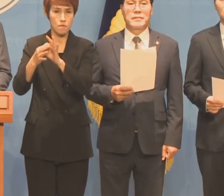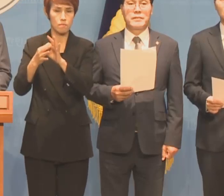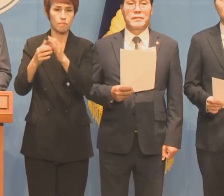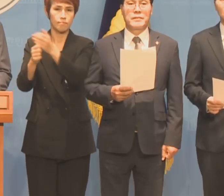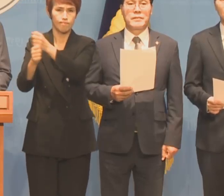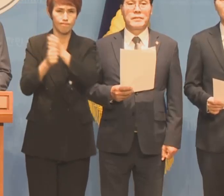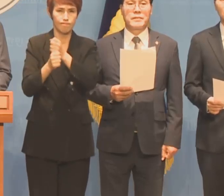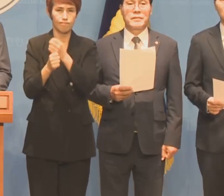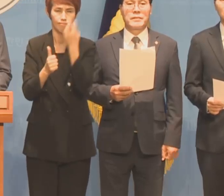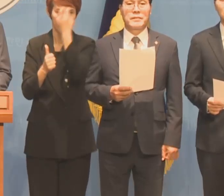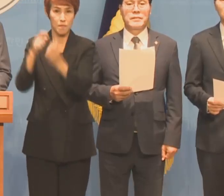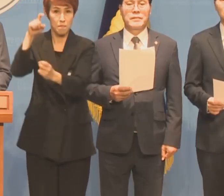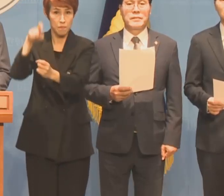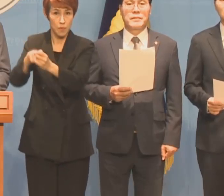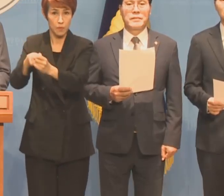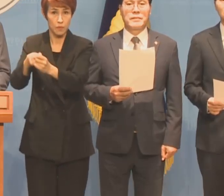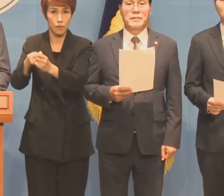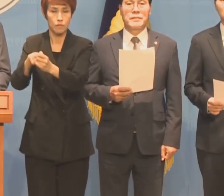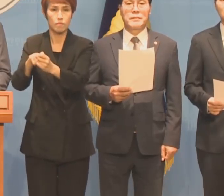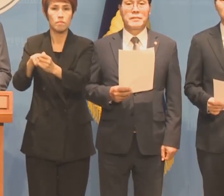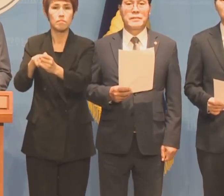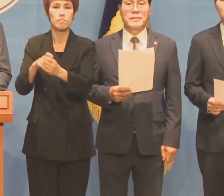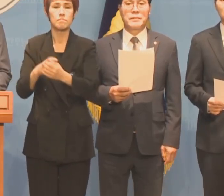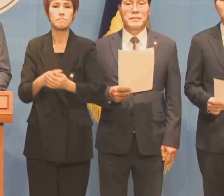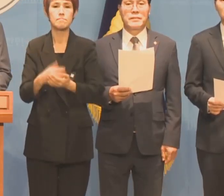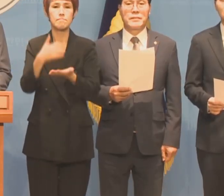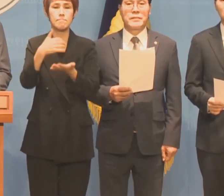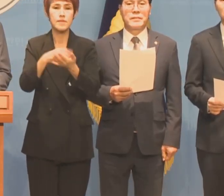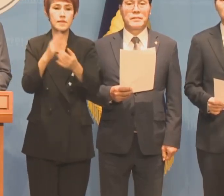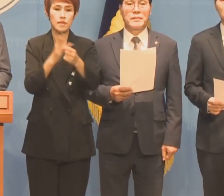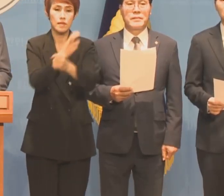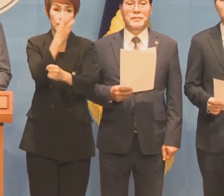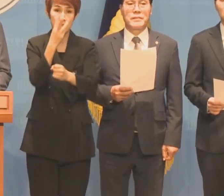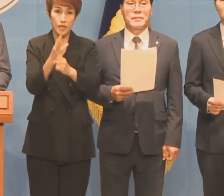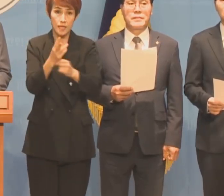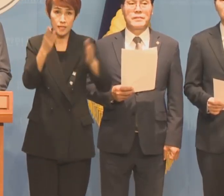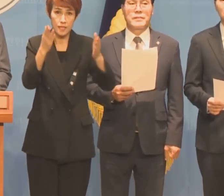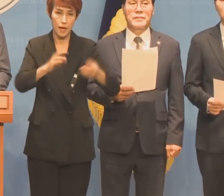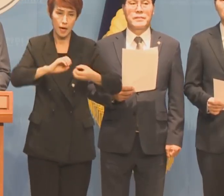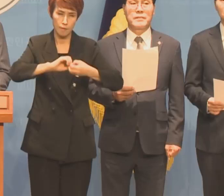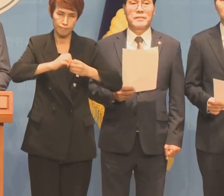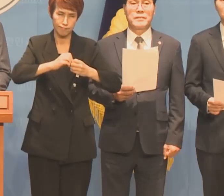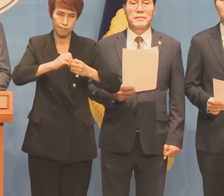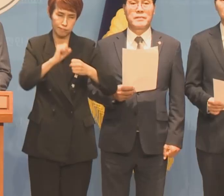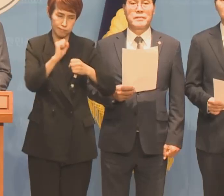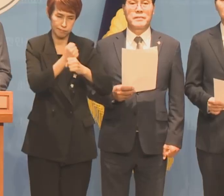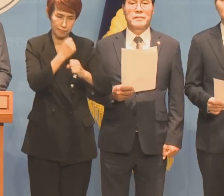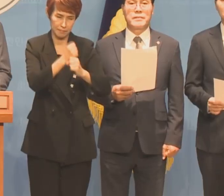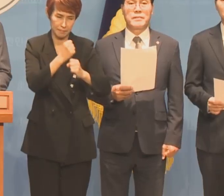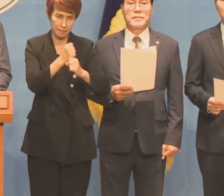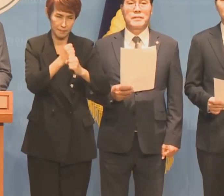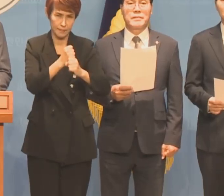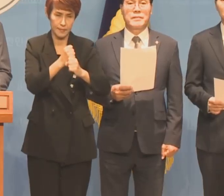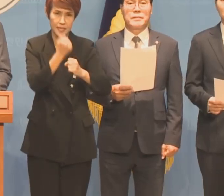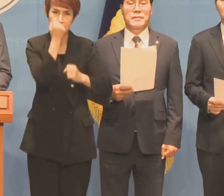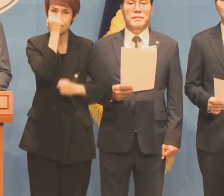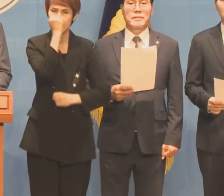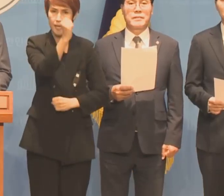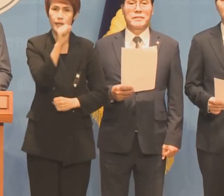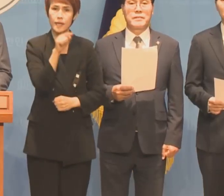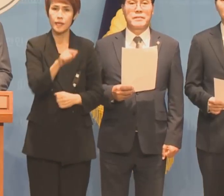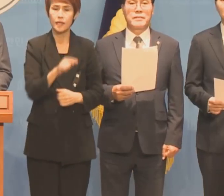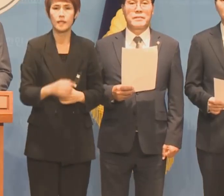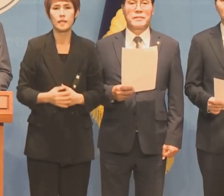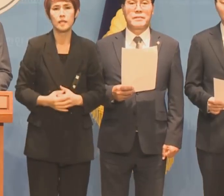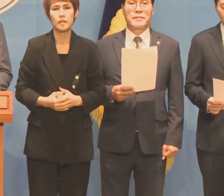수색이라는 목적을 달성하기 위해 장장 33시간에 걸쳐 억지 논리로 꿰맞추기 한 것으로밖에